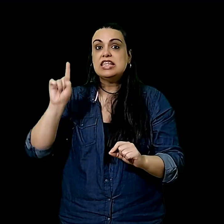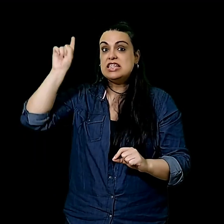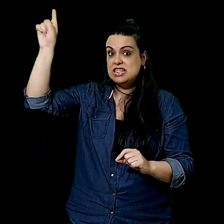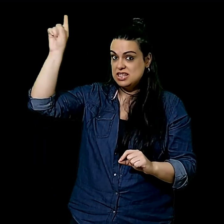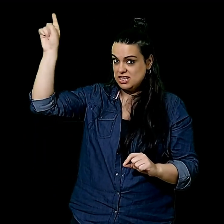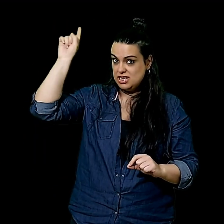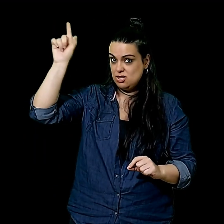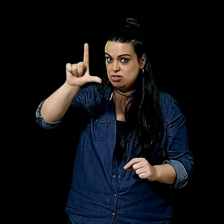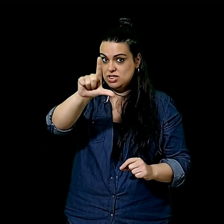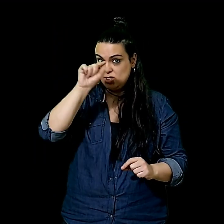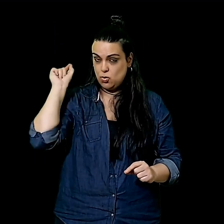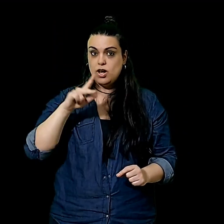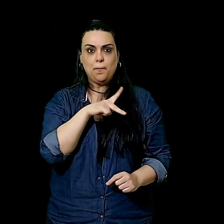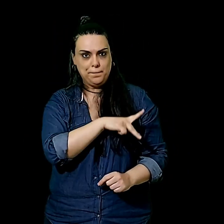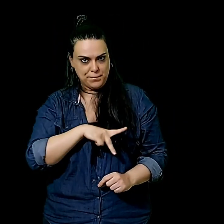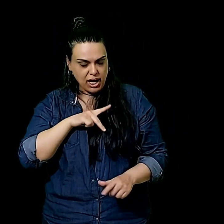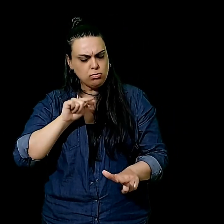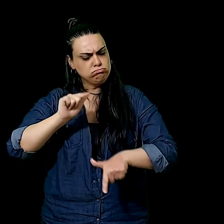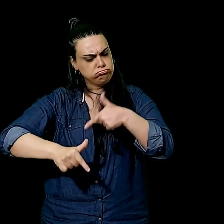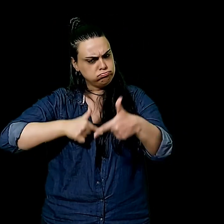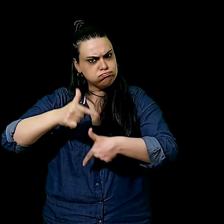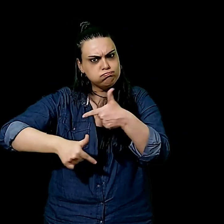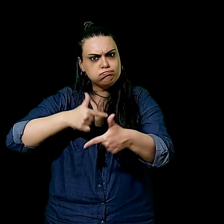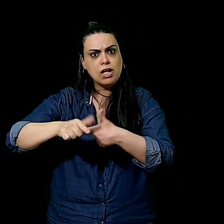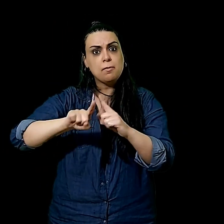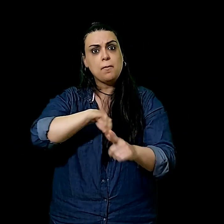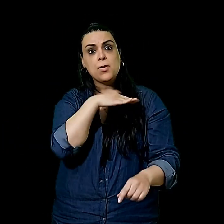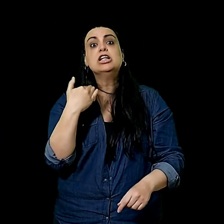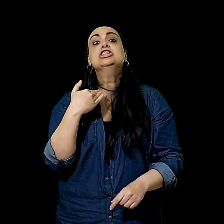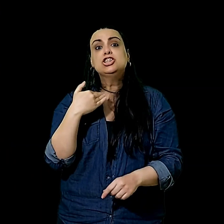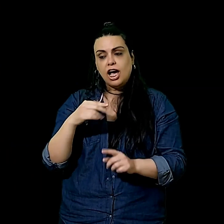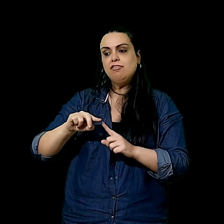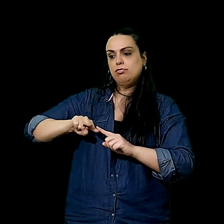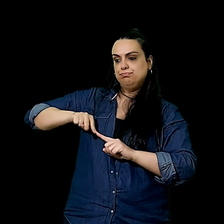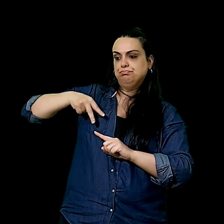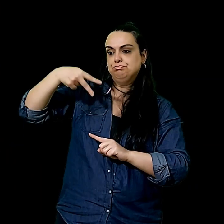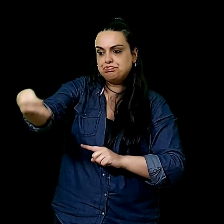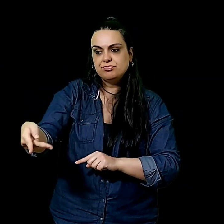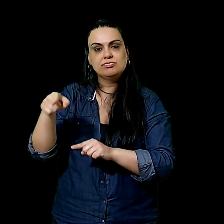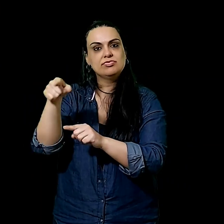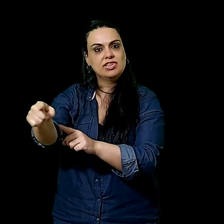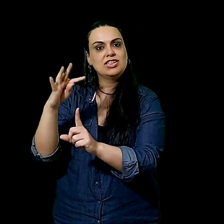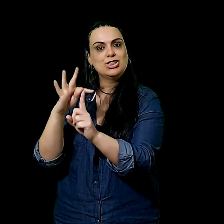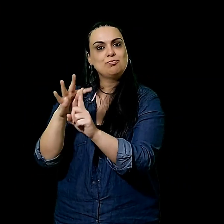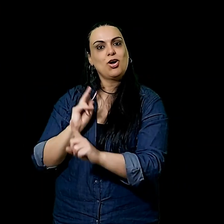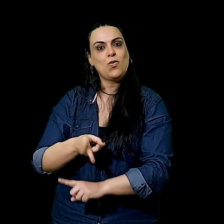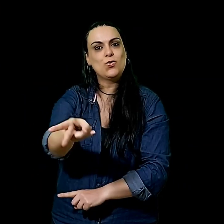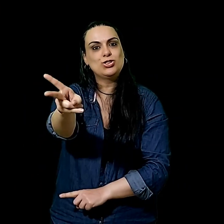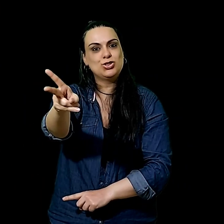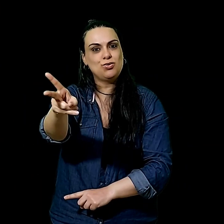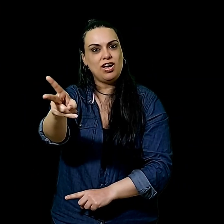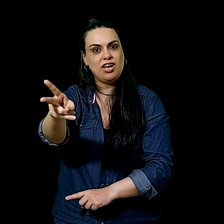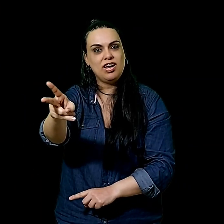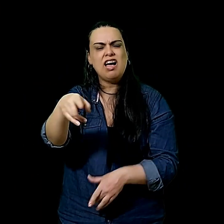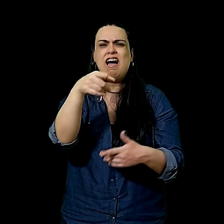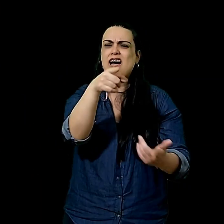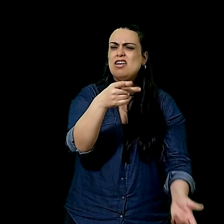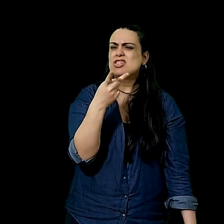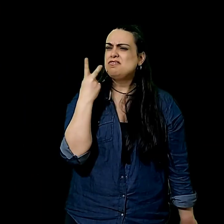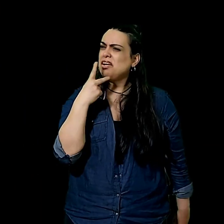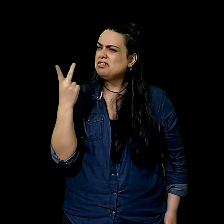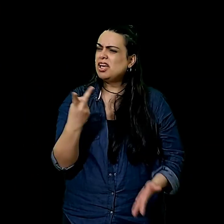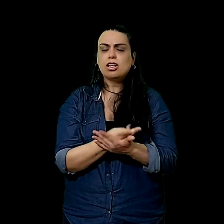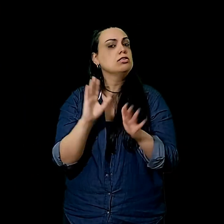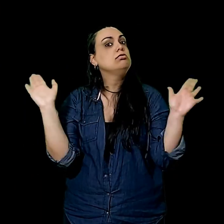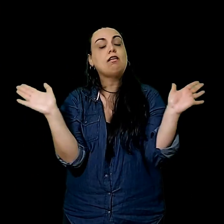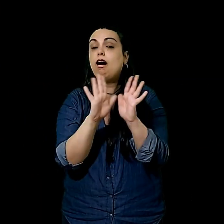escolheu Paulo para fazer, vai dar continuidade, mesmo depois da morte dele. Camila, você não está frisando isso de um modo